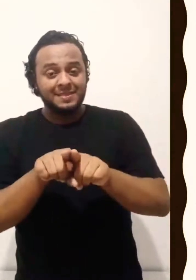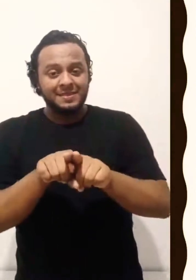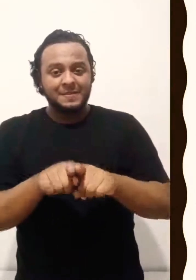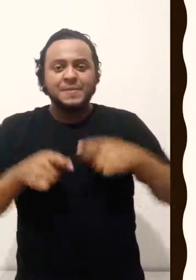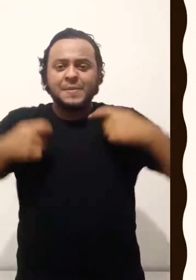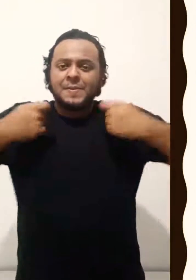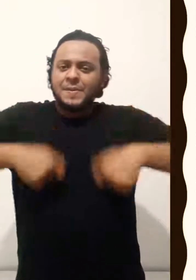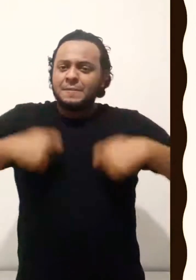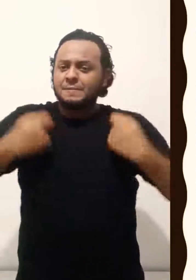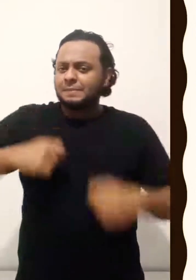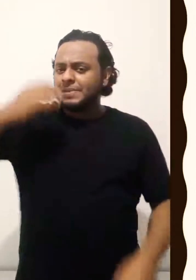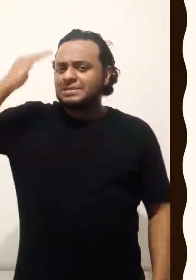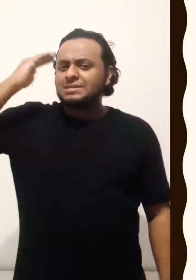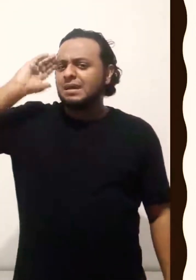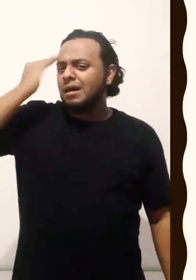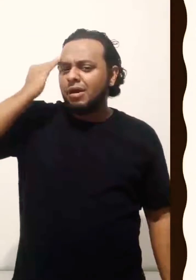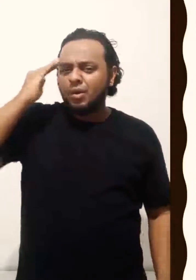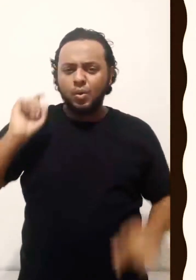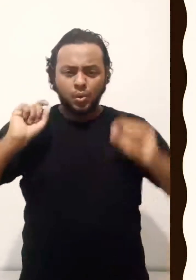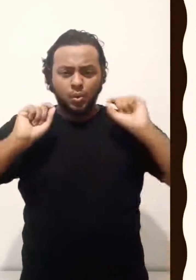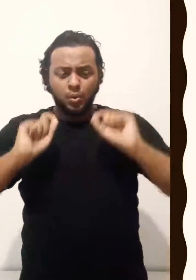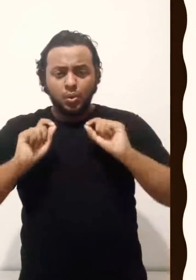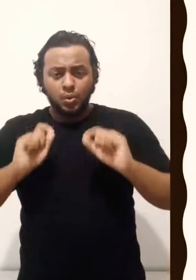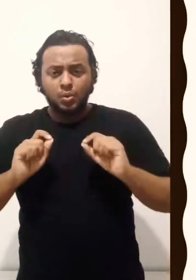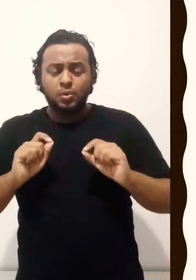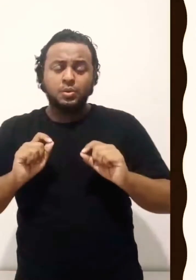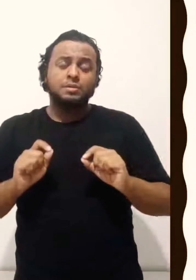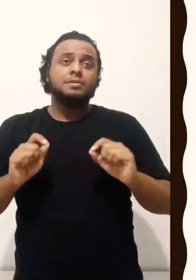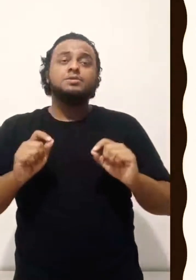Você também precisa entender,